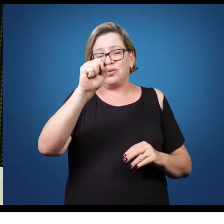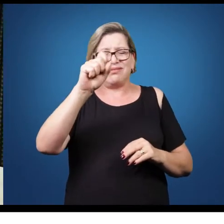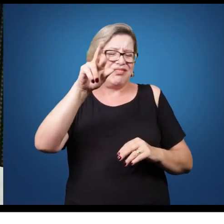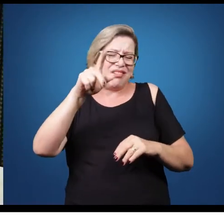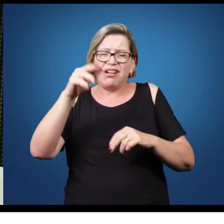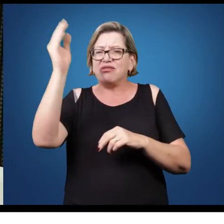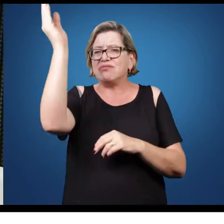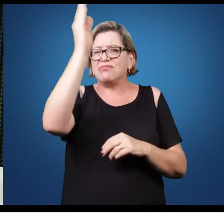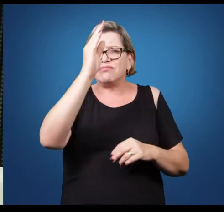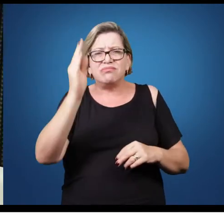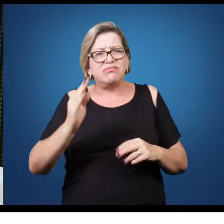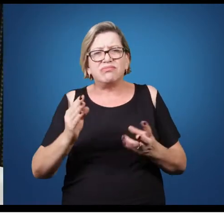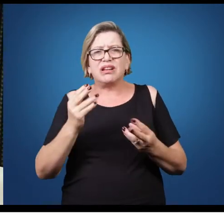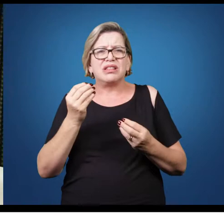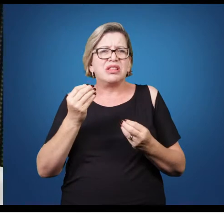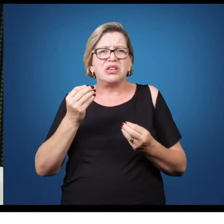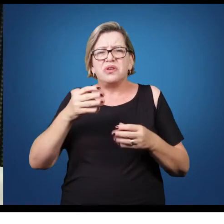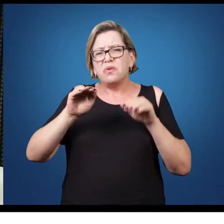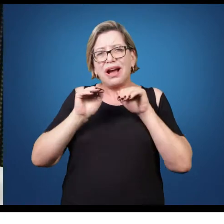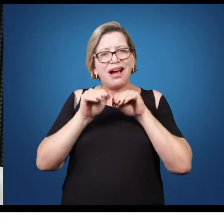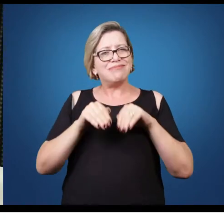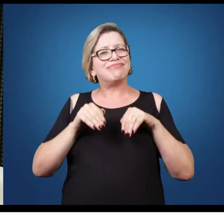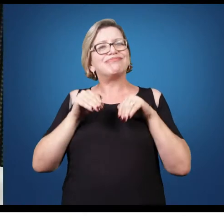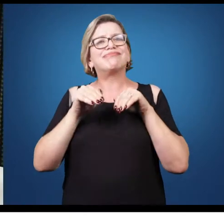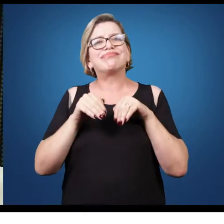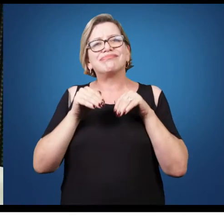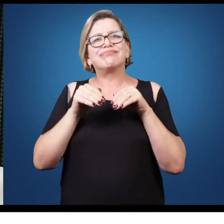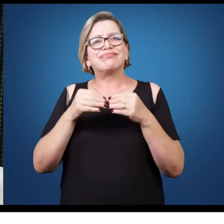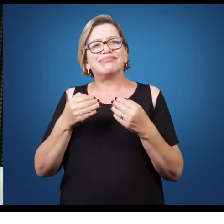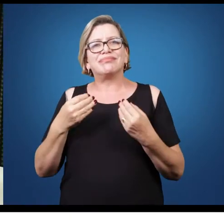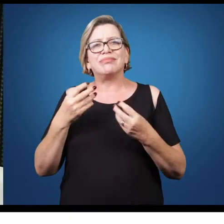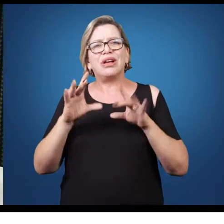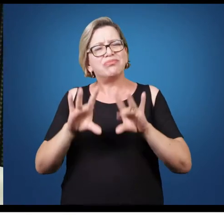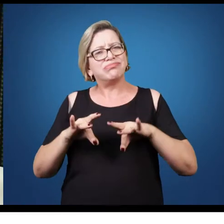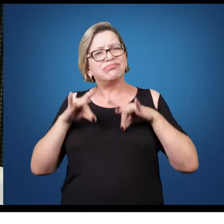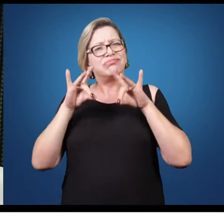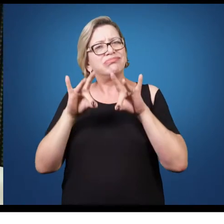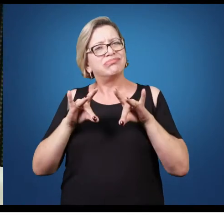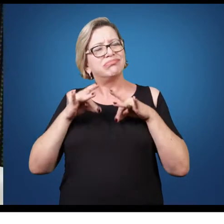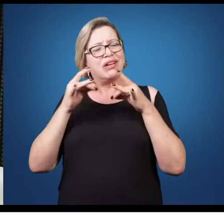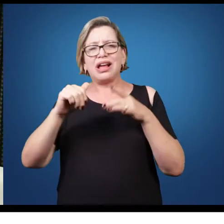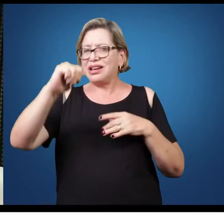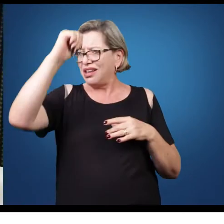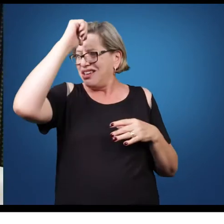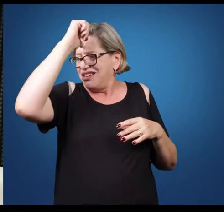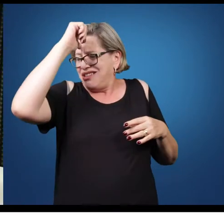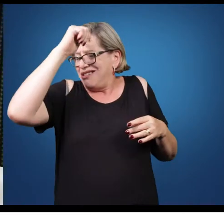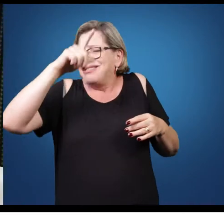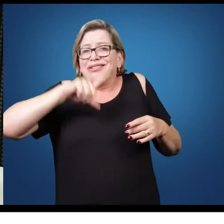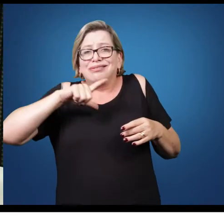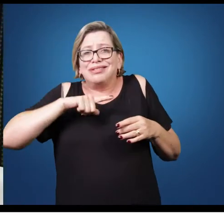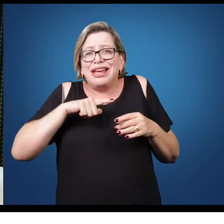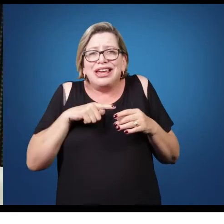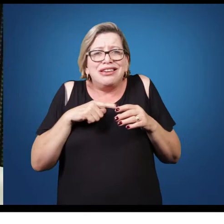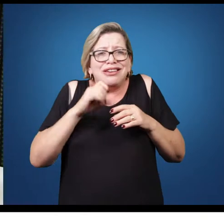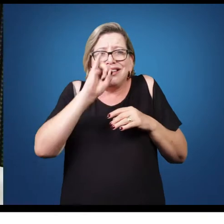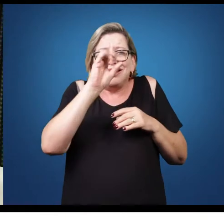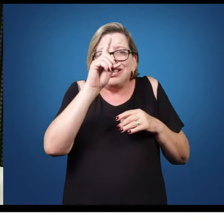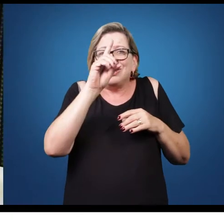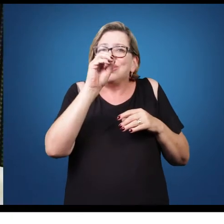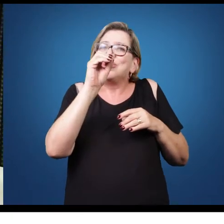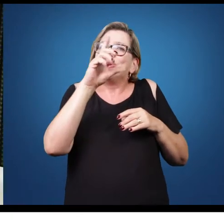a austrália o indivíduo cada cada um vai ter seus pequenos símbolos